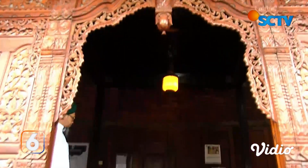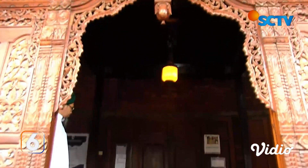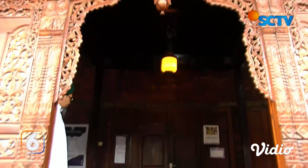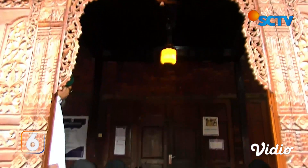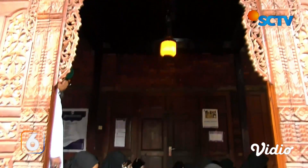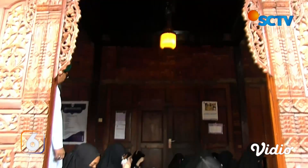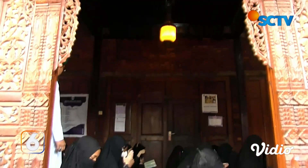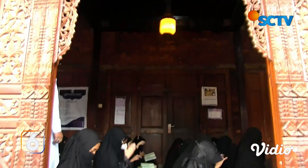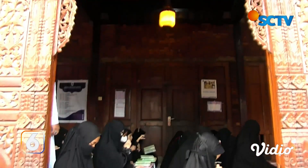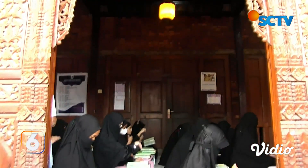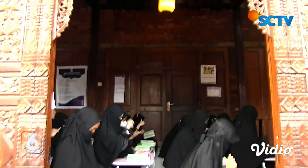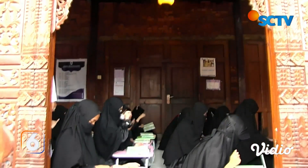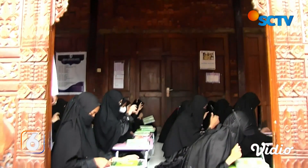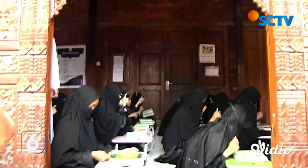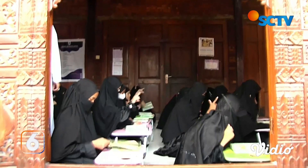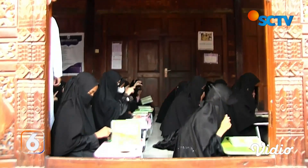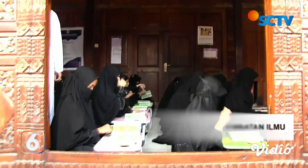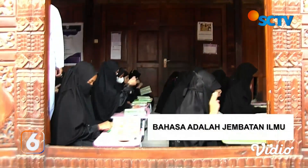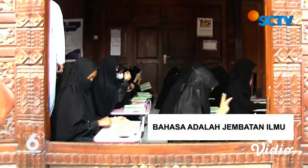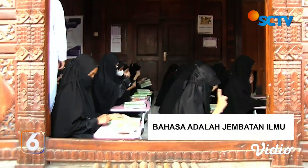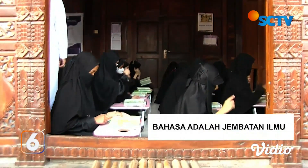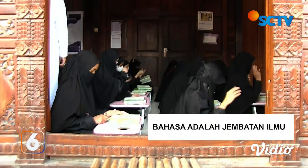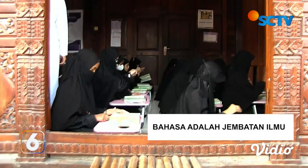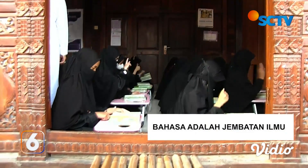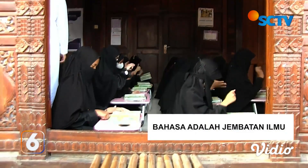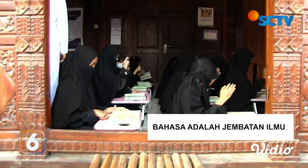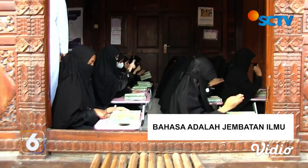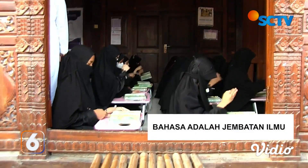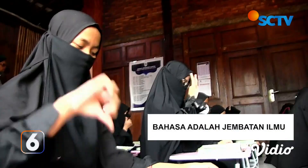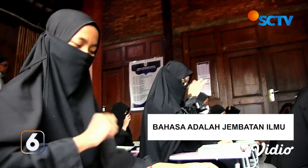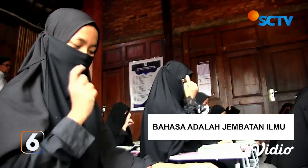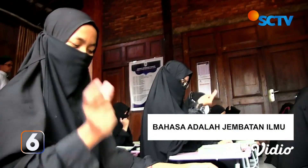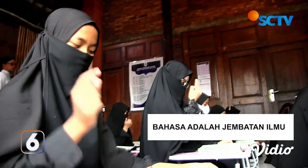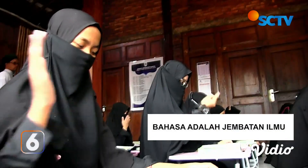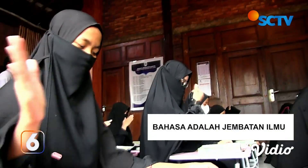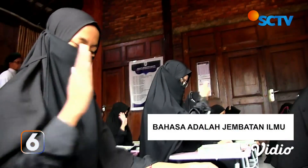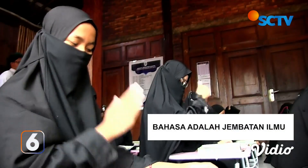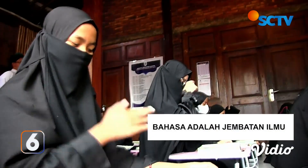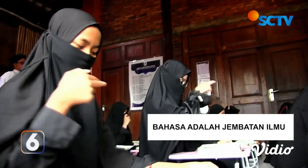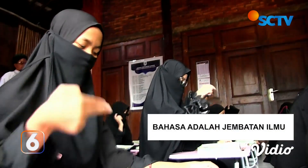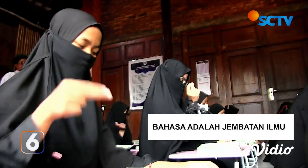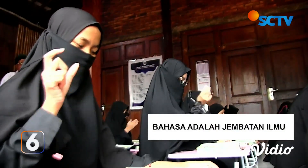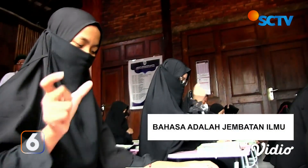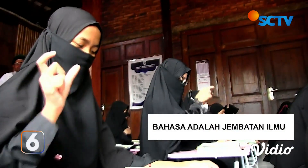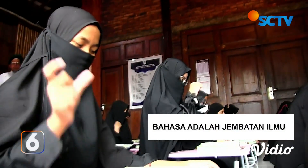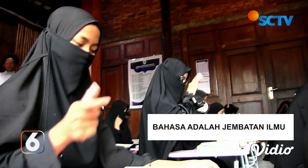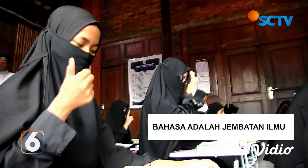Jadi bahasa adalah jembatan ilmu. Ketika tidak ada bahasa, mustahil dia mendapatkan ilmu, apapun